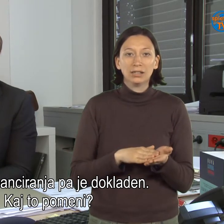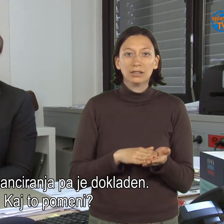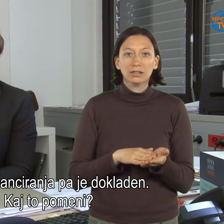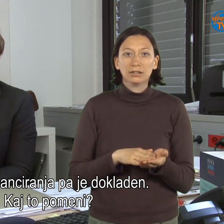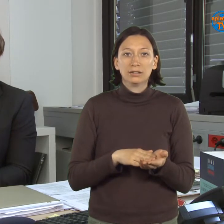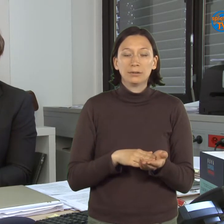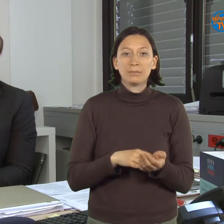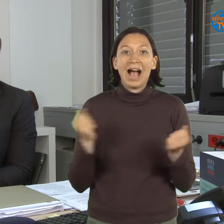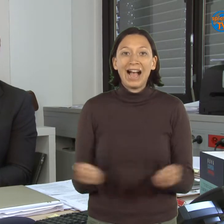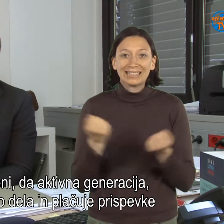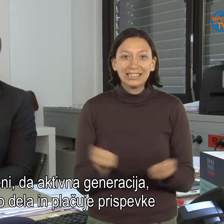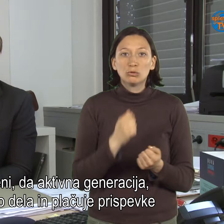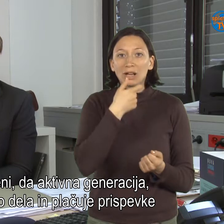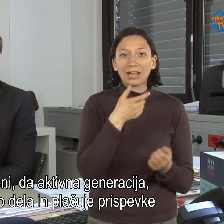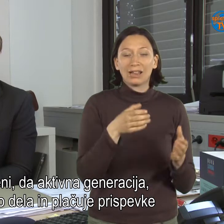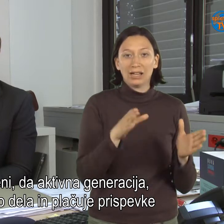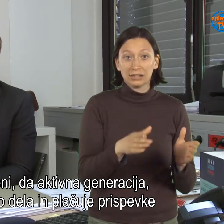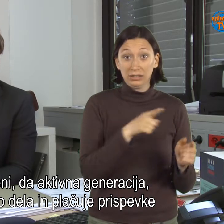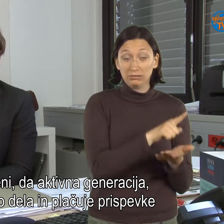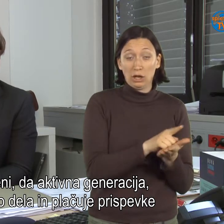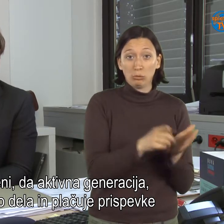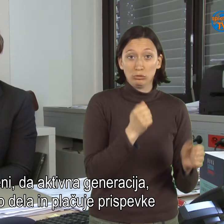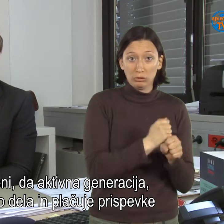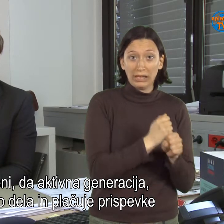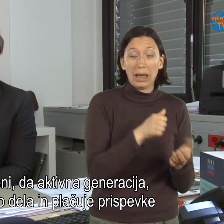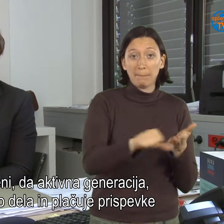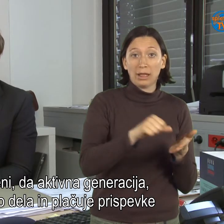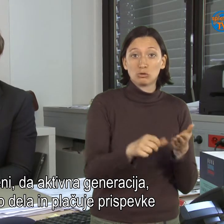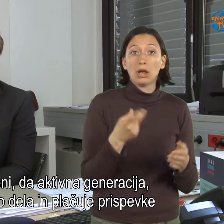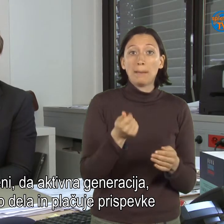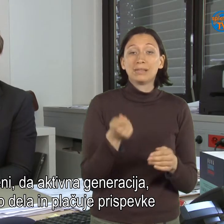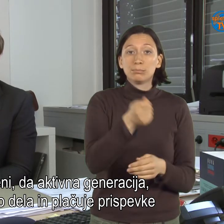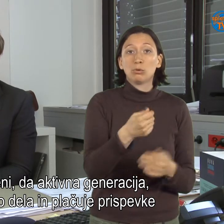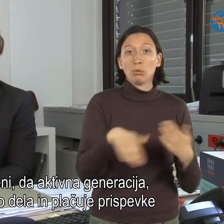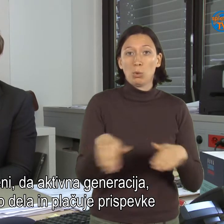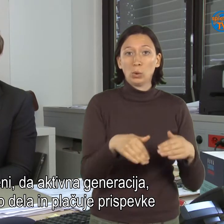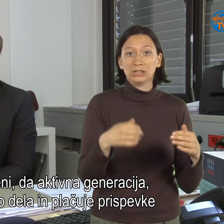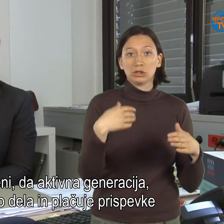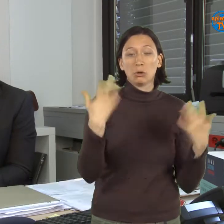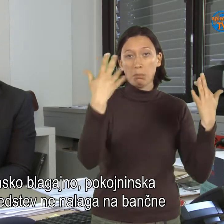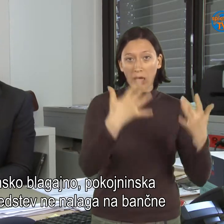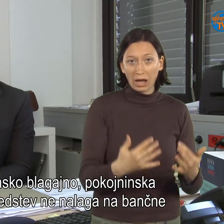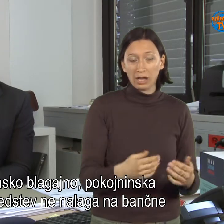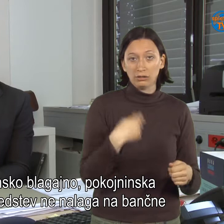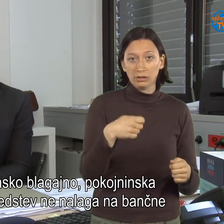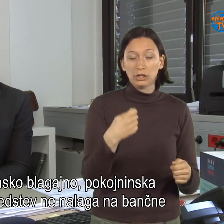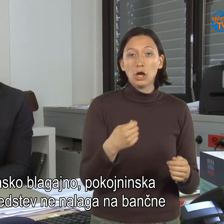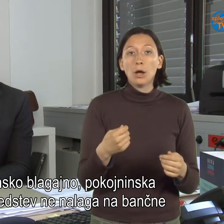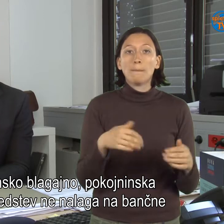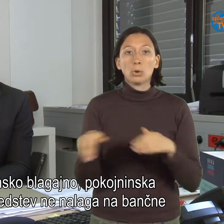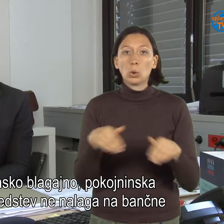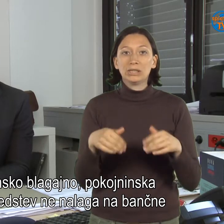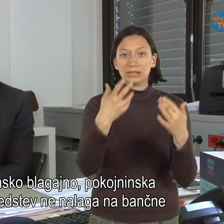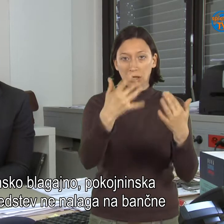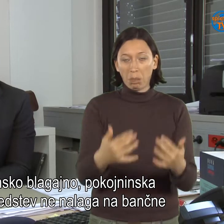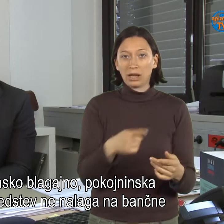da aktivna generacija, ki trenutno dela in plačuje prispevke v pokojninsko blagajno, pokojninska